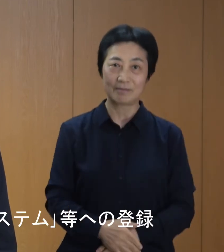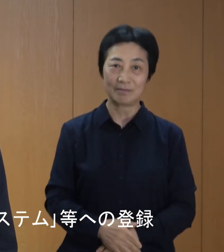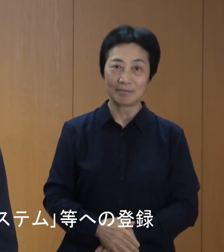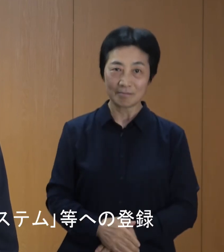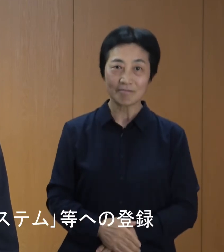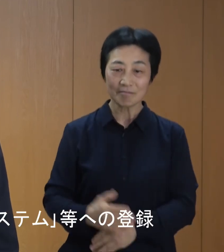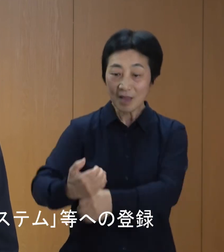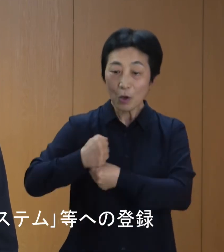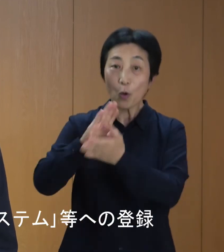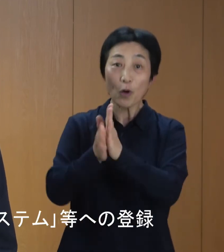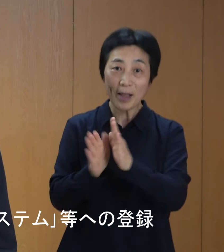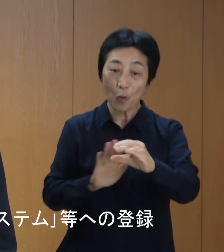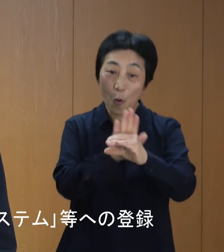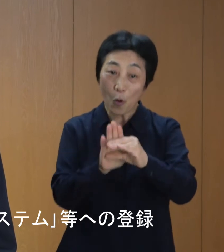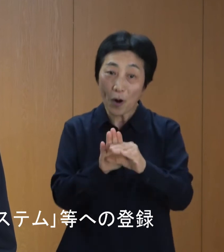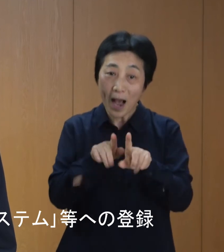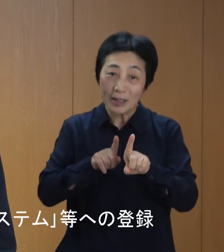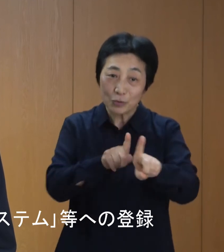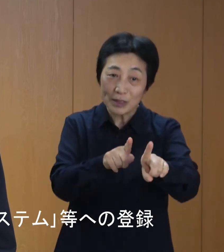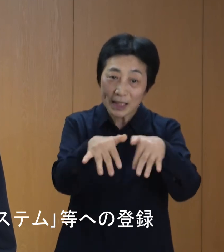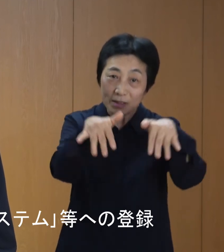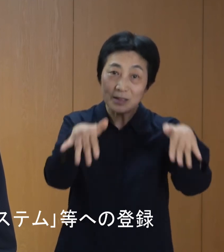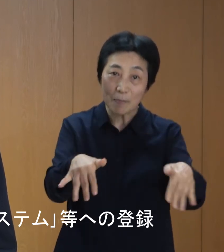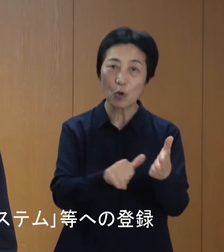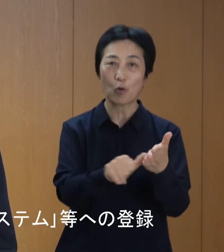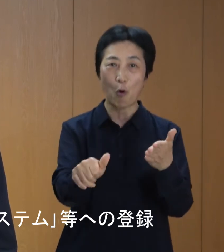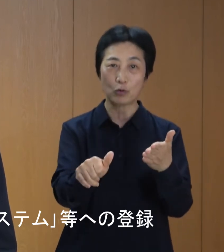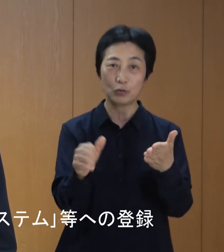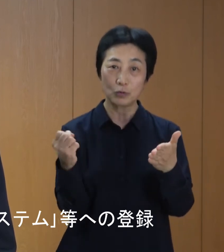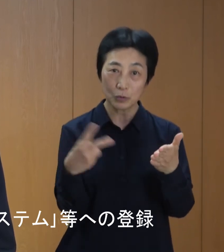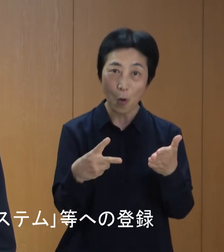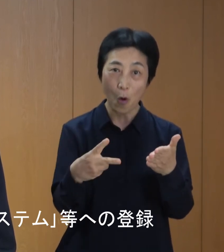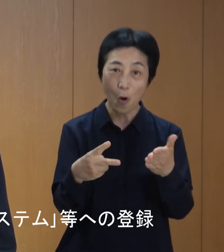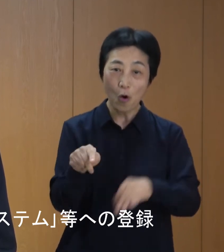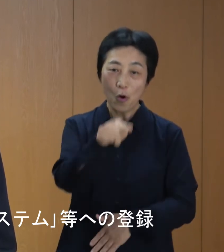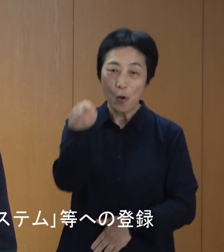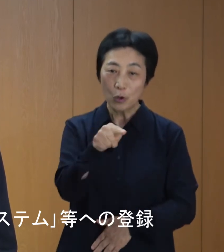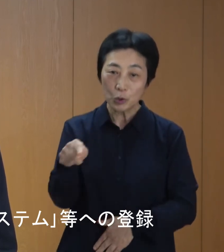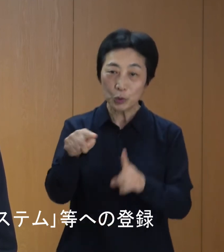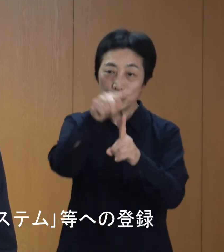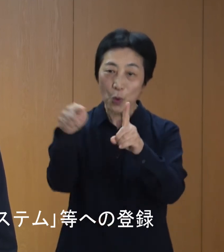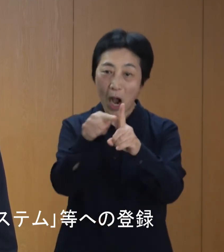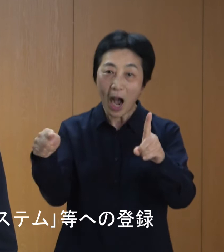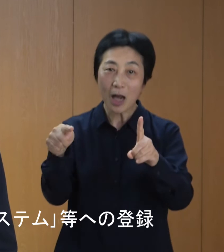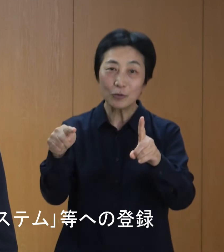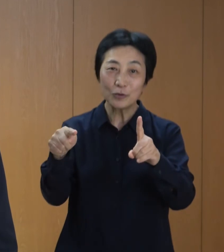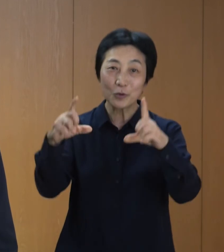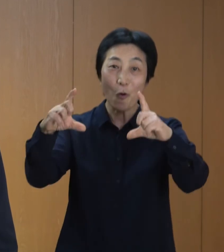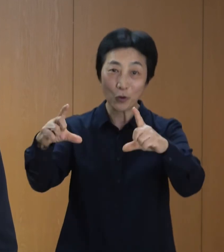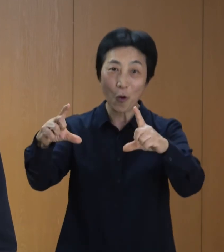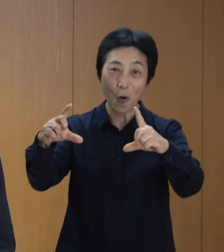跡システムへの登録とQR コードのテーブルやカウンターなど見やすいところでの掲示をお願いします